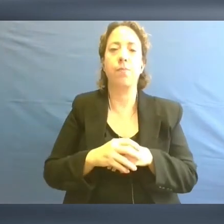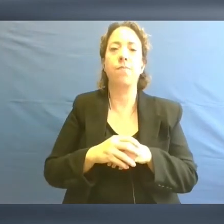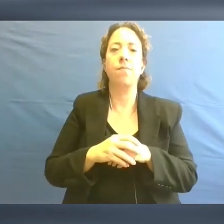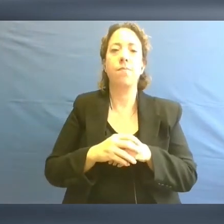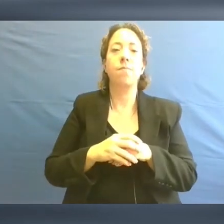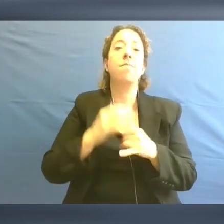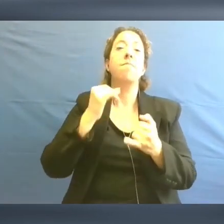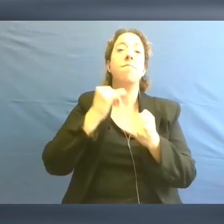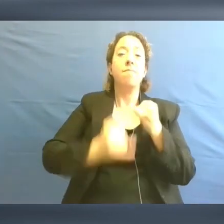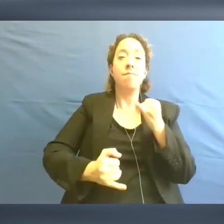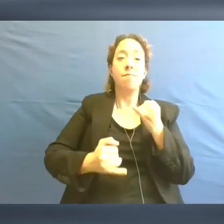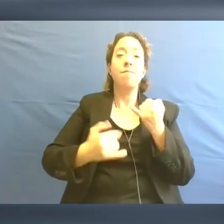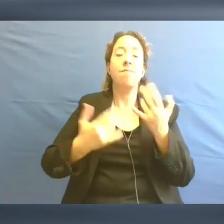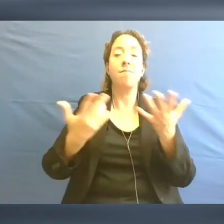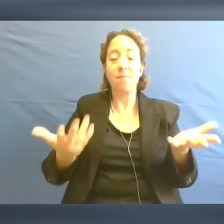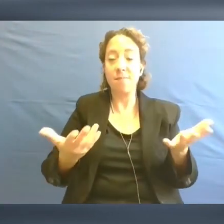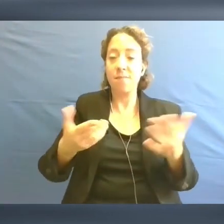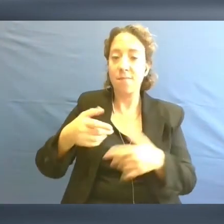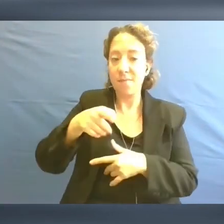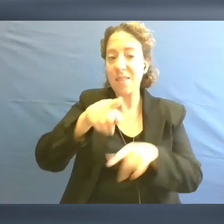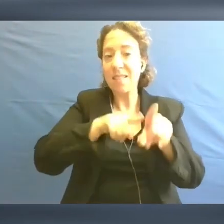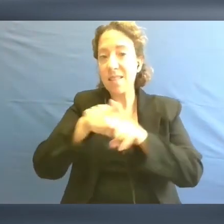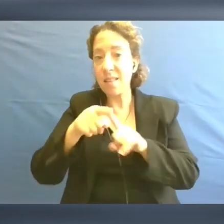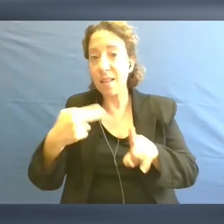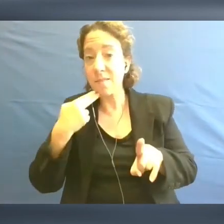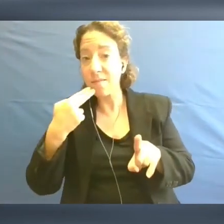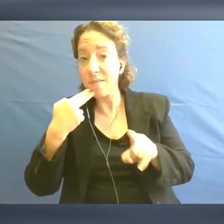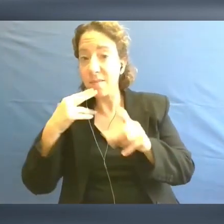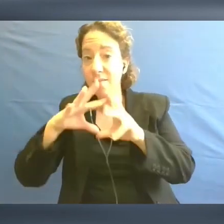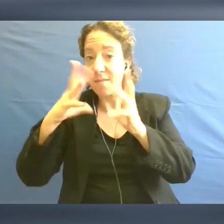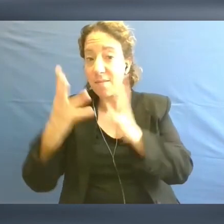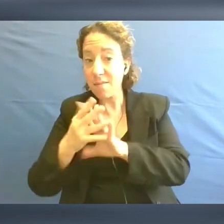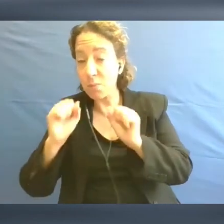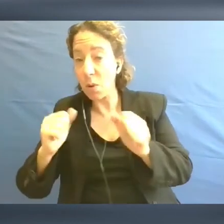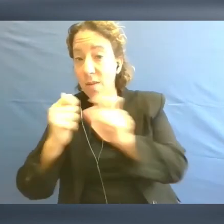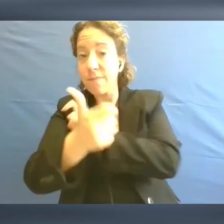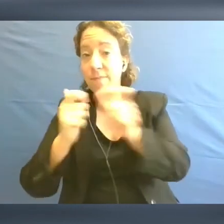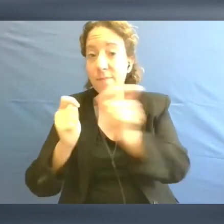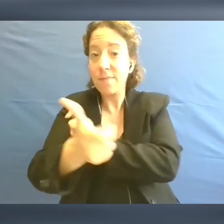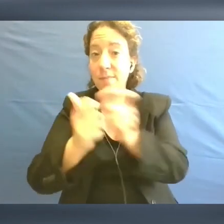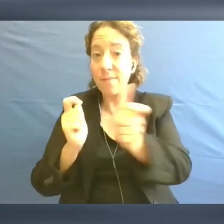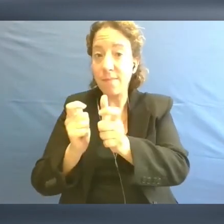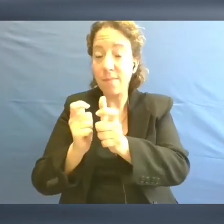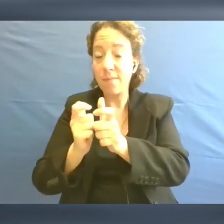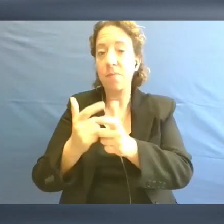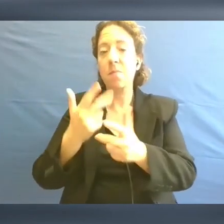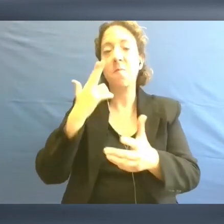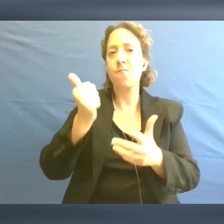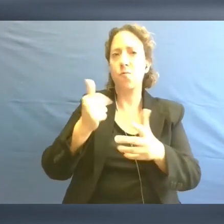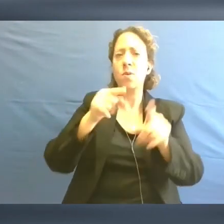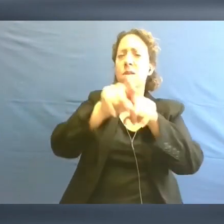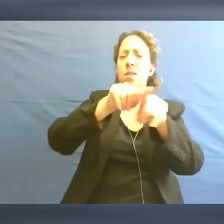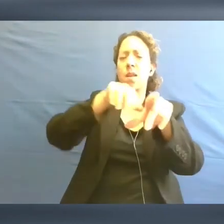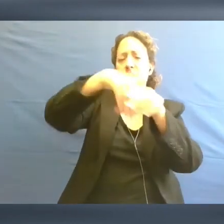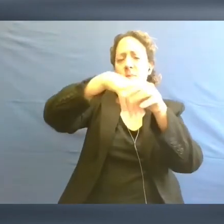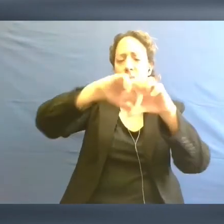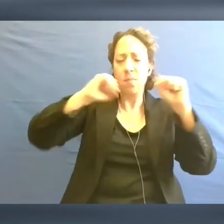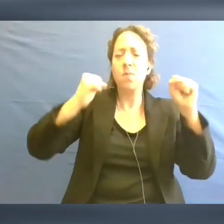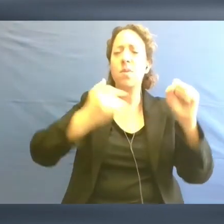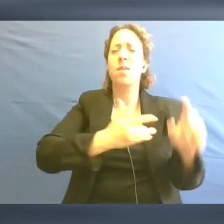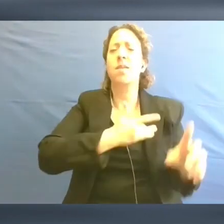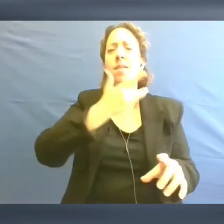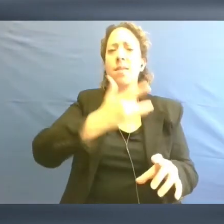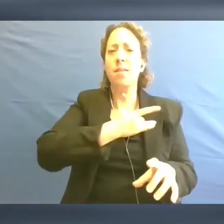testé l'utilisabilité d'un tel système et nous avons vu que, globalement, c'est des systèmes extrêmement intéressants, mais ils le sont